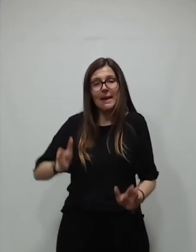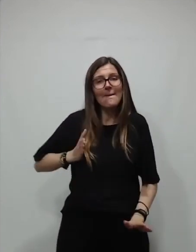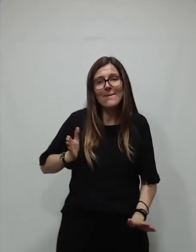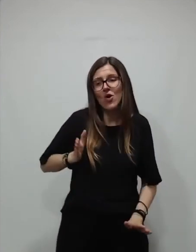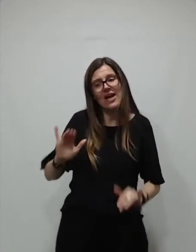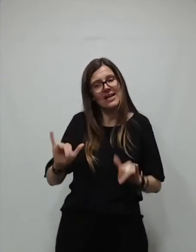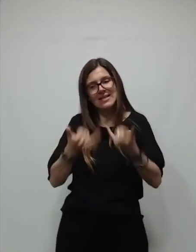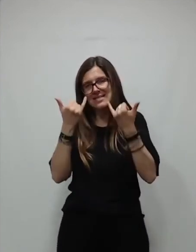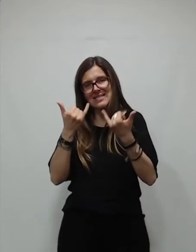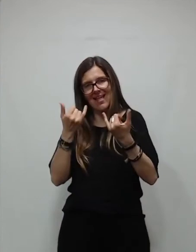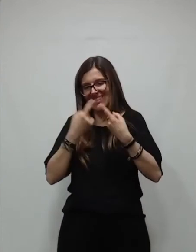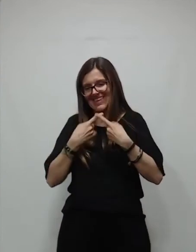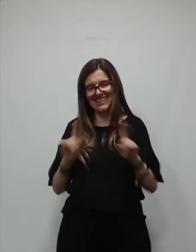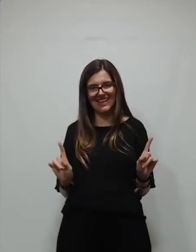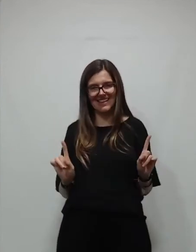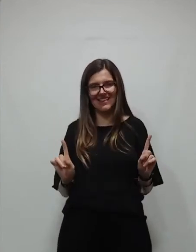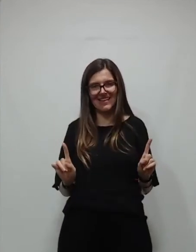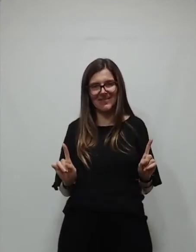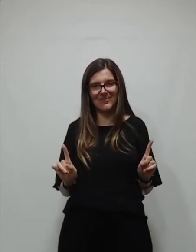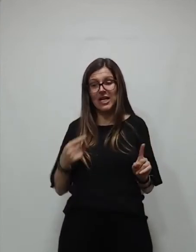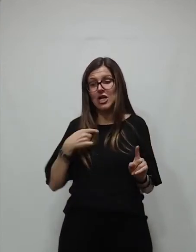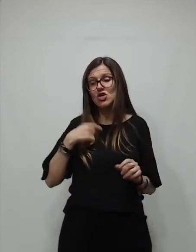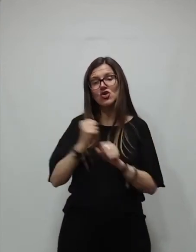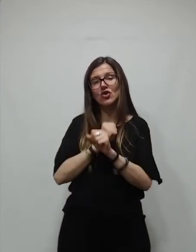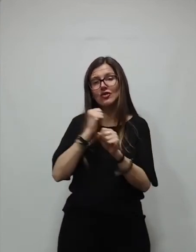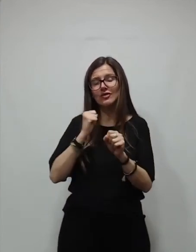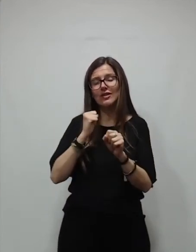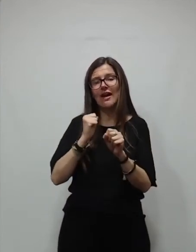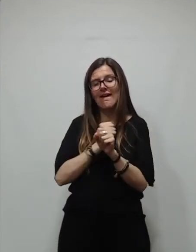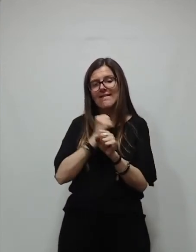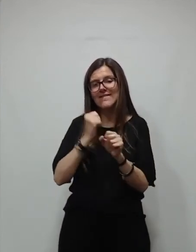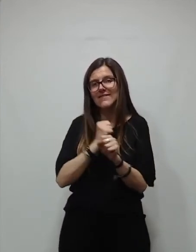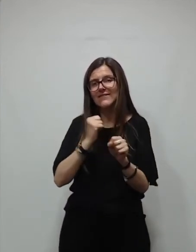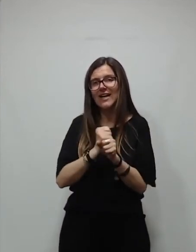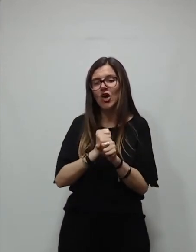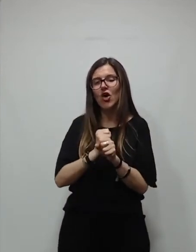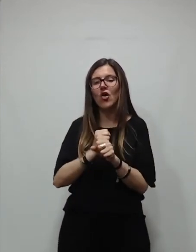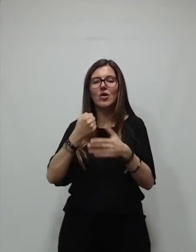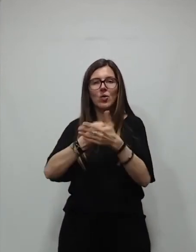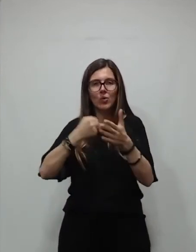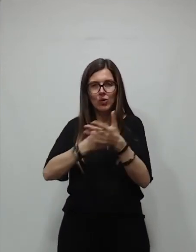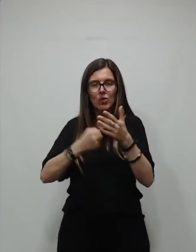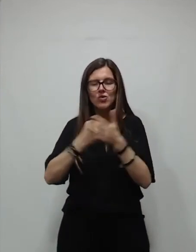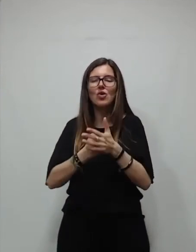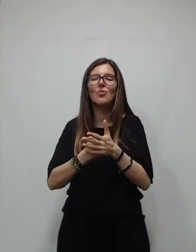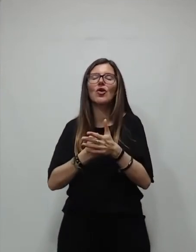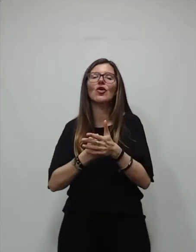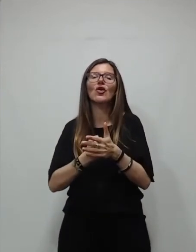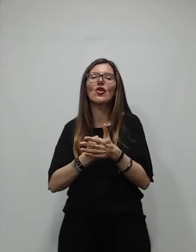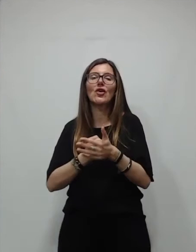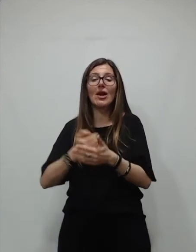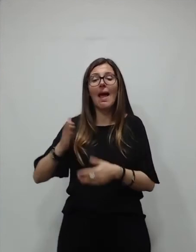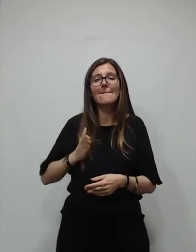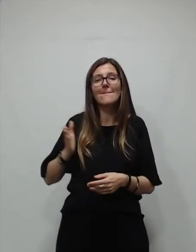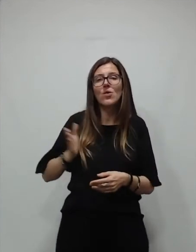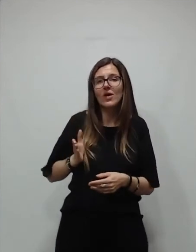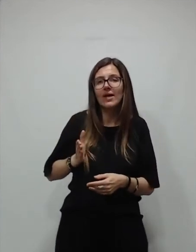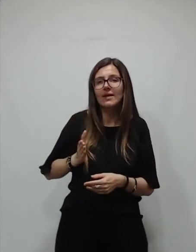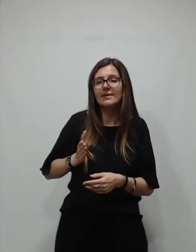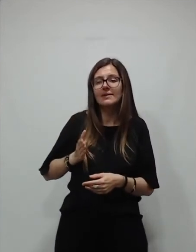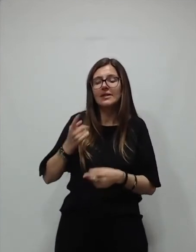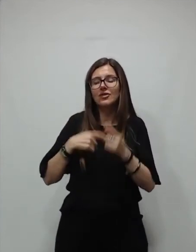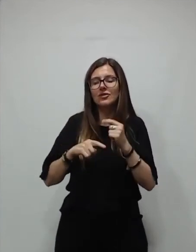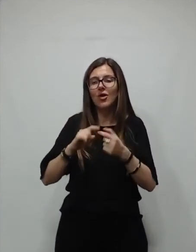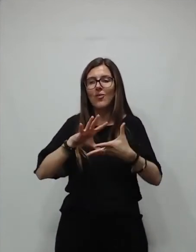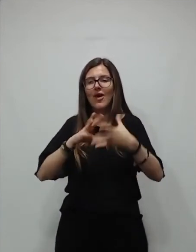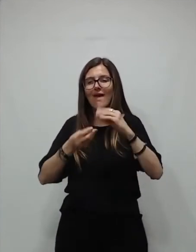más hacemos. Yo hago semáforo feminista, donde hola. Muchas veces prendemos las luces. ¿Qué tal, Antonella?